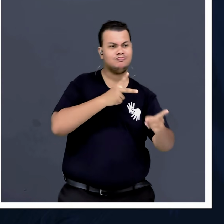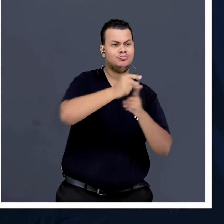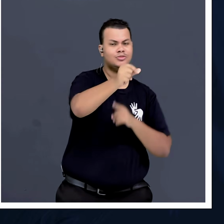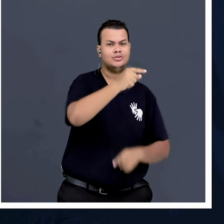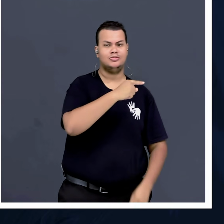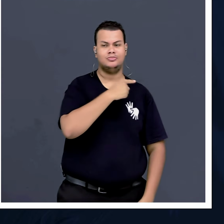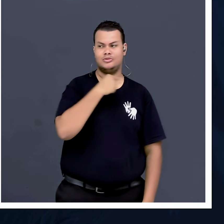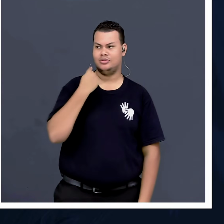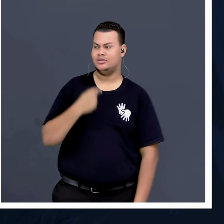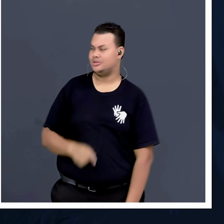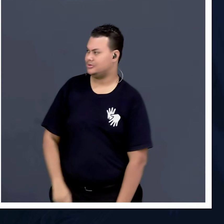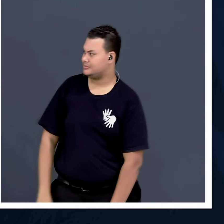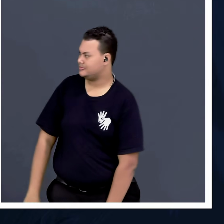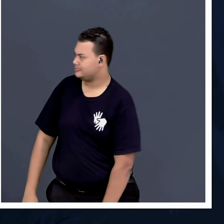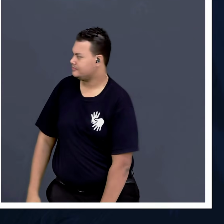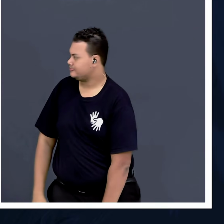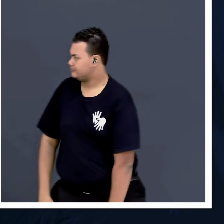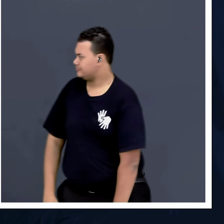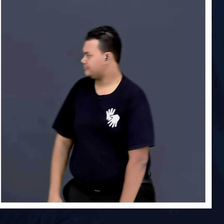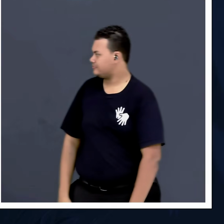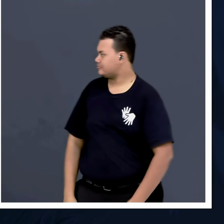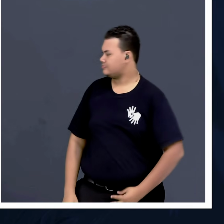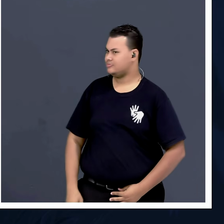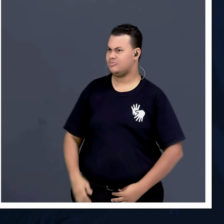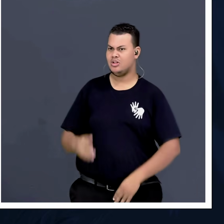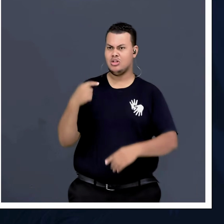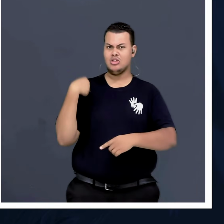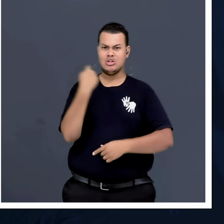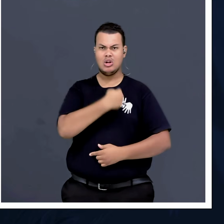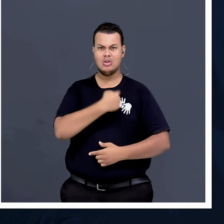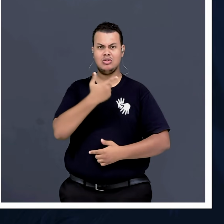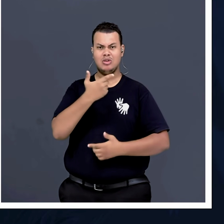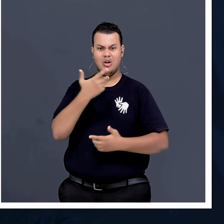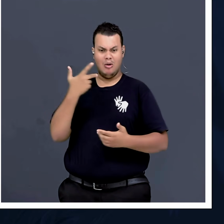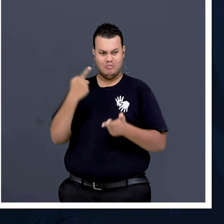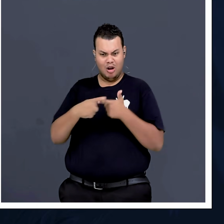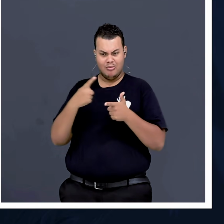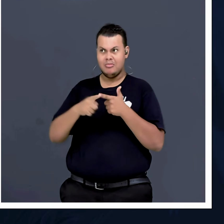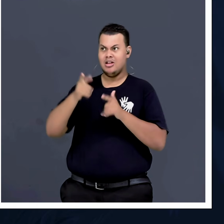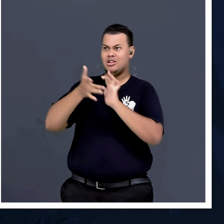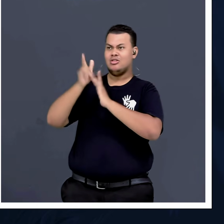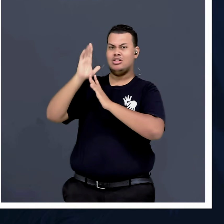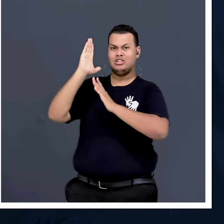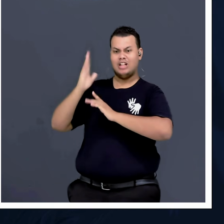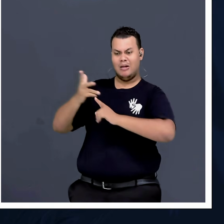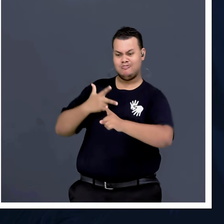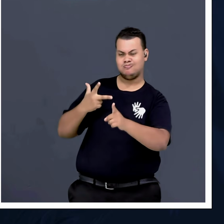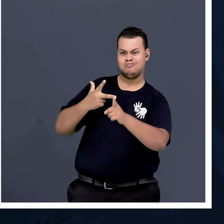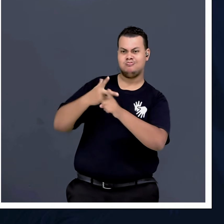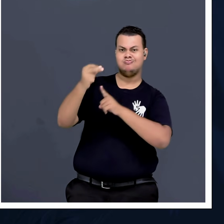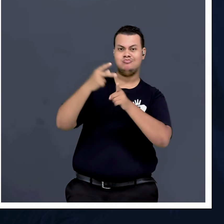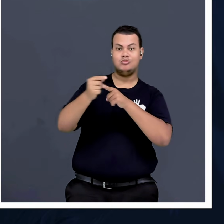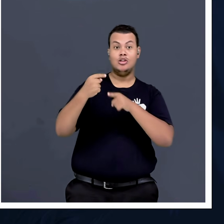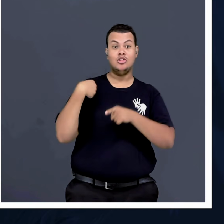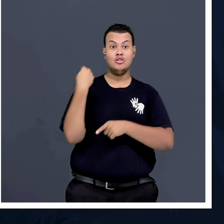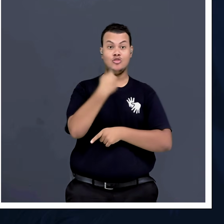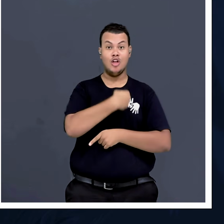morte. Ele triunfou sobre os nossos problemas. Ele triunfou sobre as nossas enfermidades. E